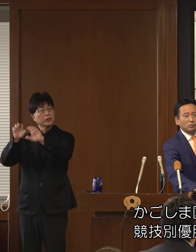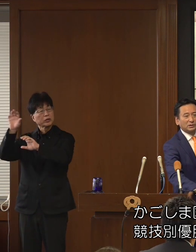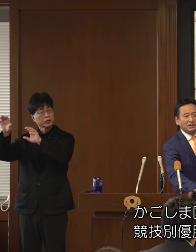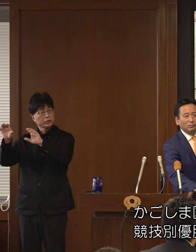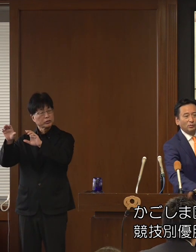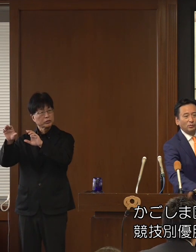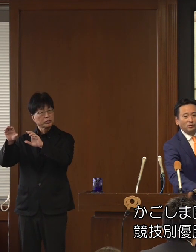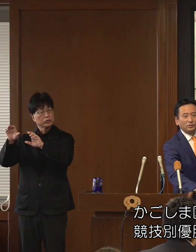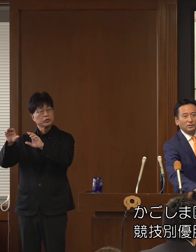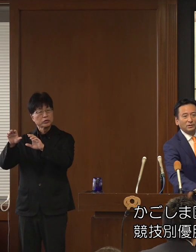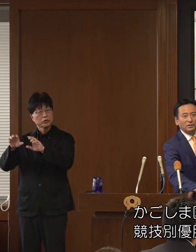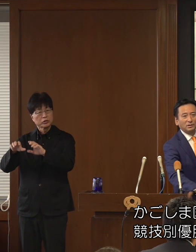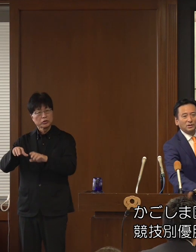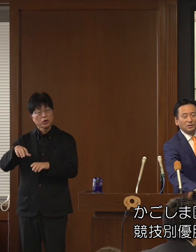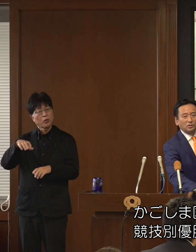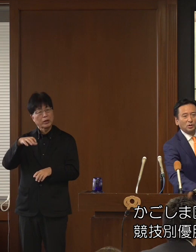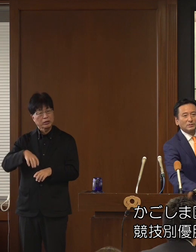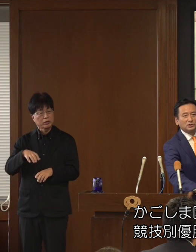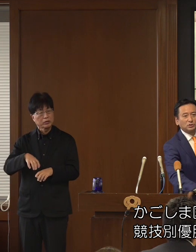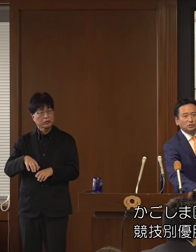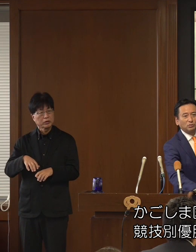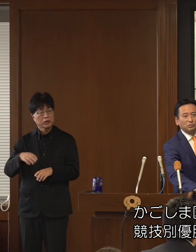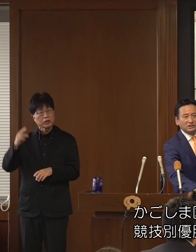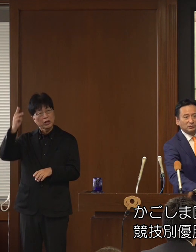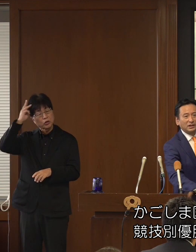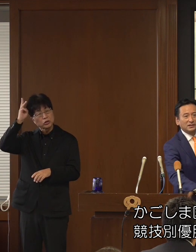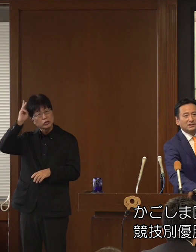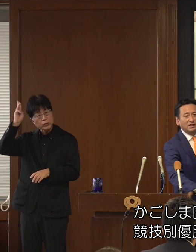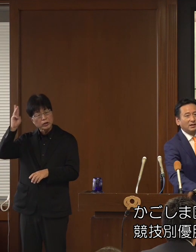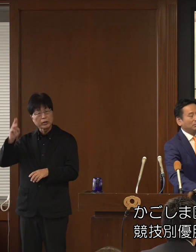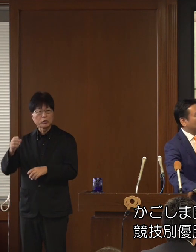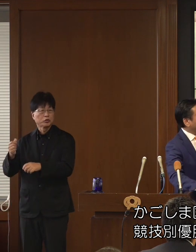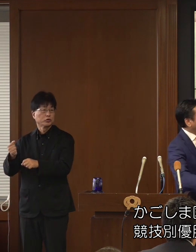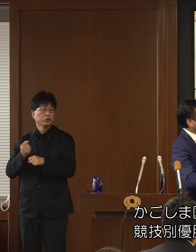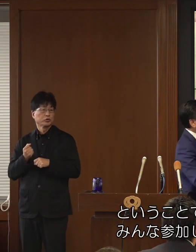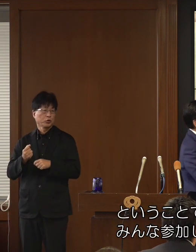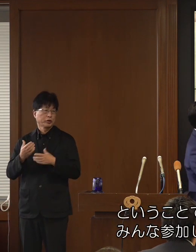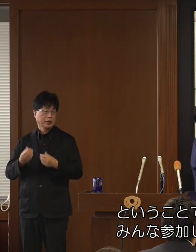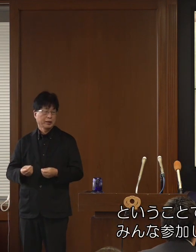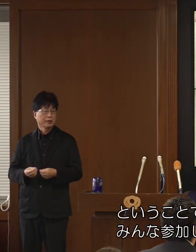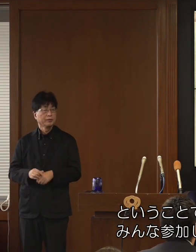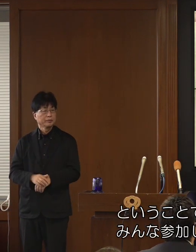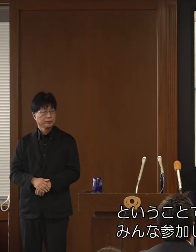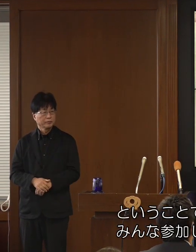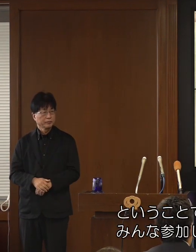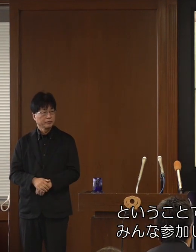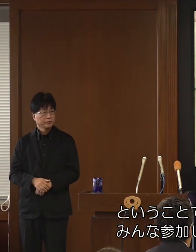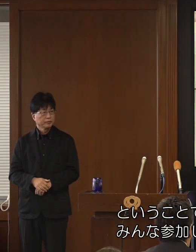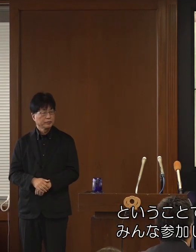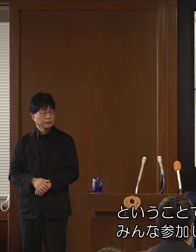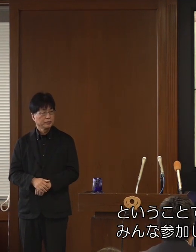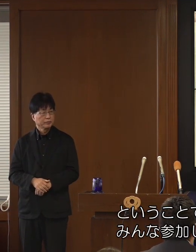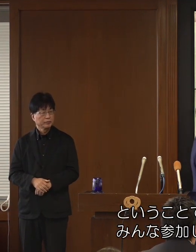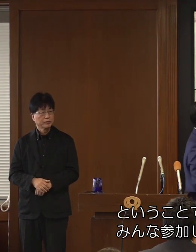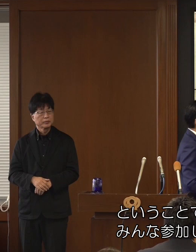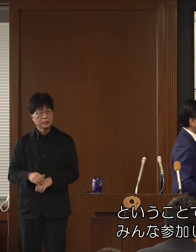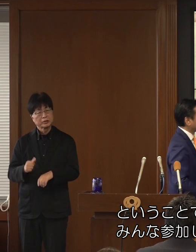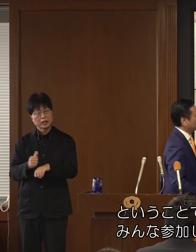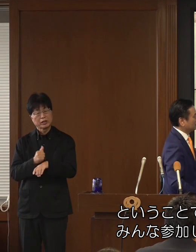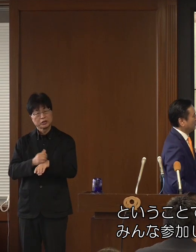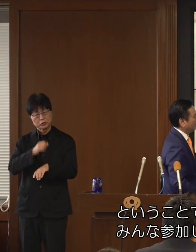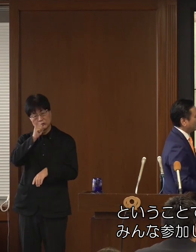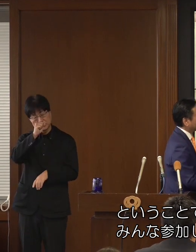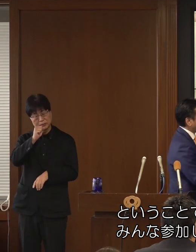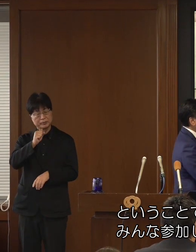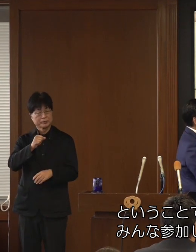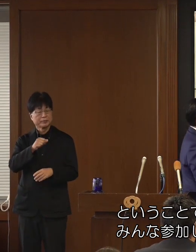鹿児島国体でも競技別優勝をしたくらいですから、まあ、ということで非常に優れたメンバーもみんな参加